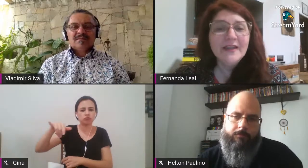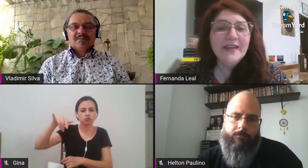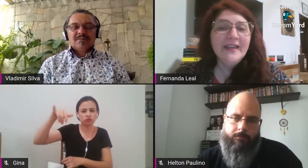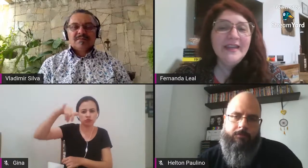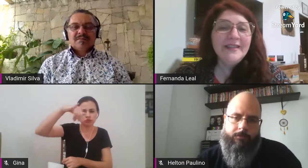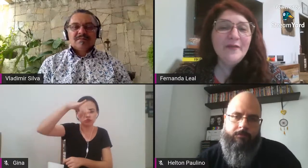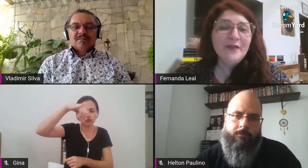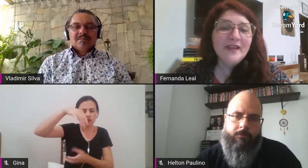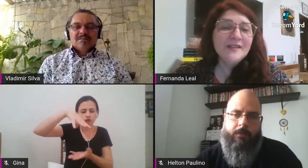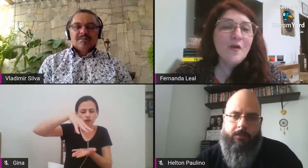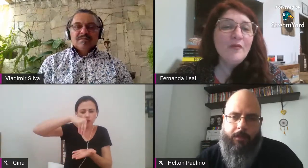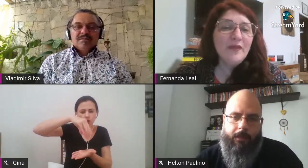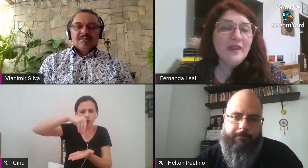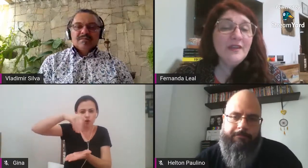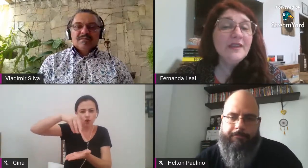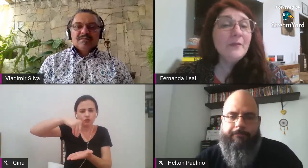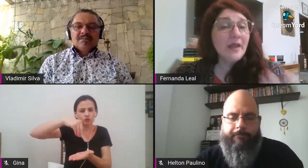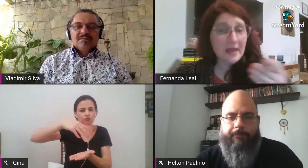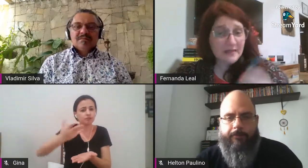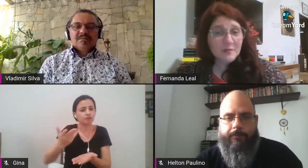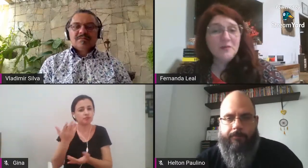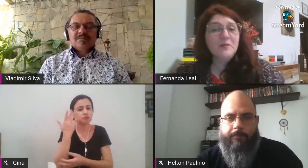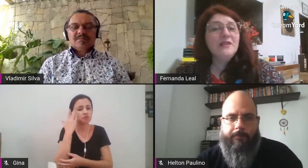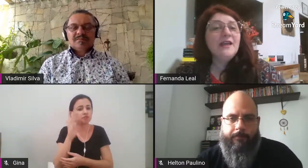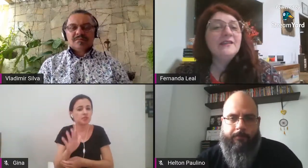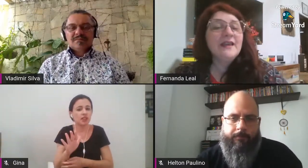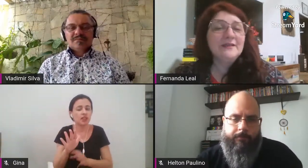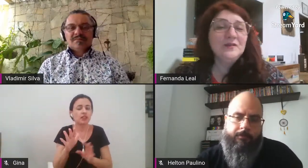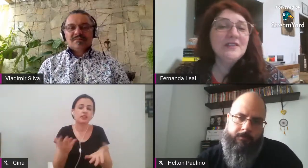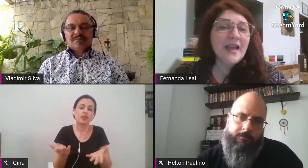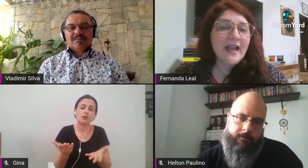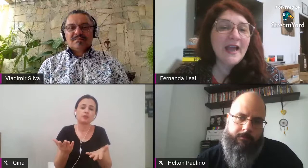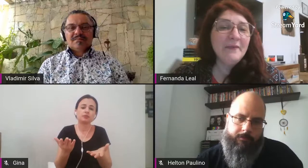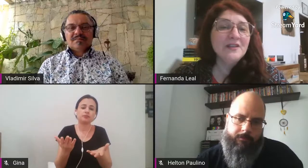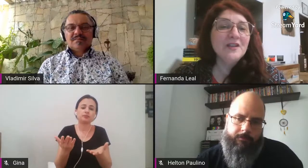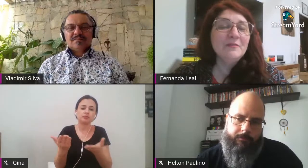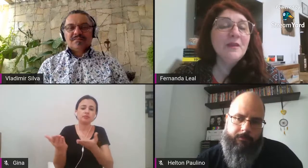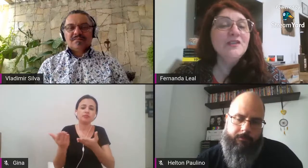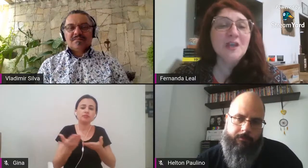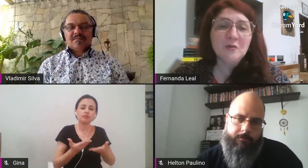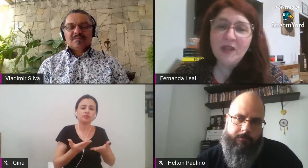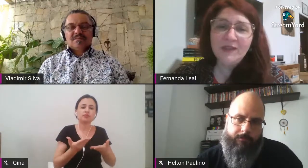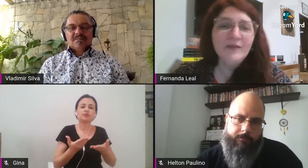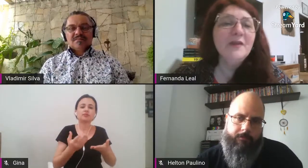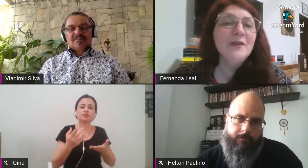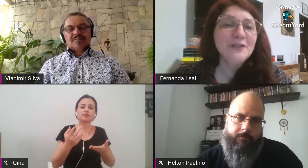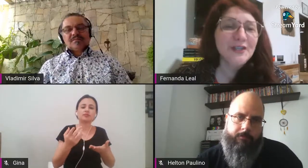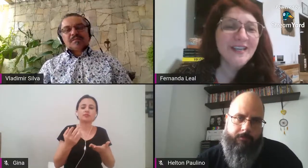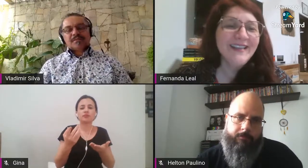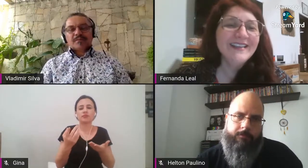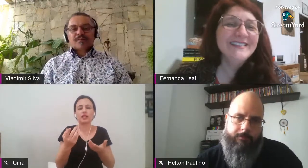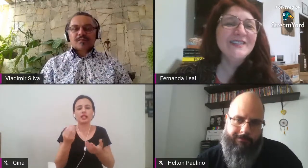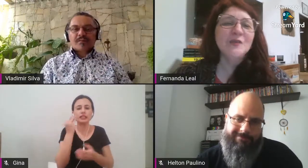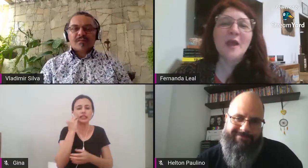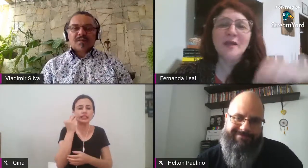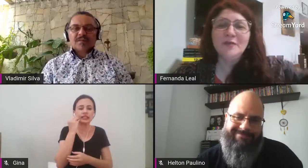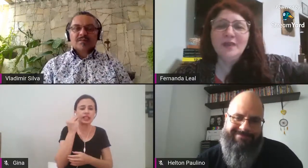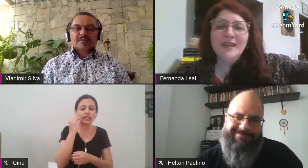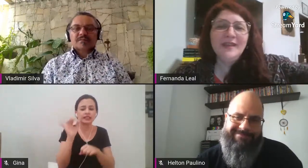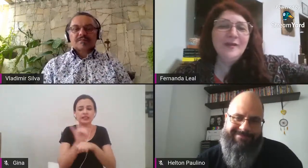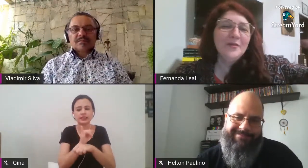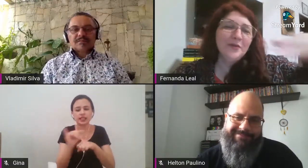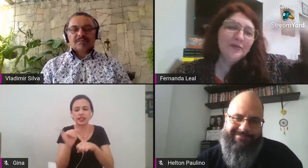não é? Então, fica esse convite e também a disponibilidade do CH para a gente mexer com quem tiver que mexer, seja